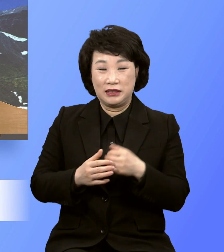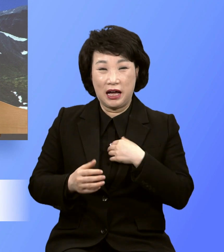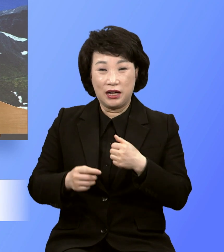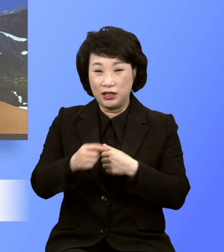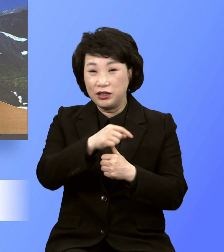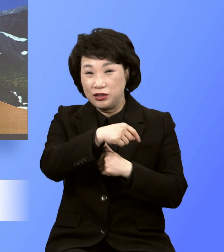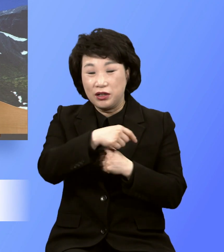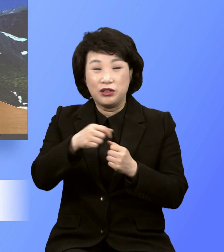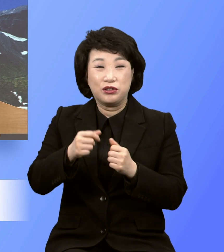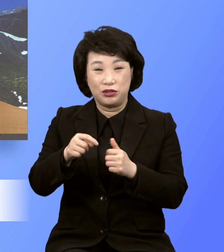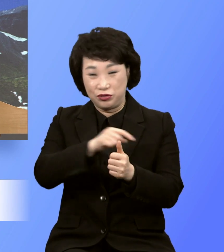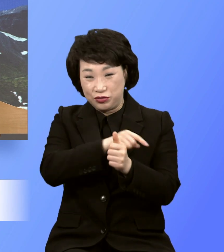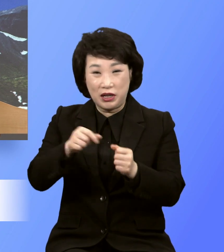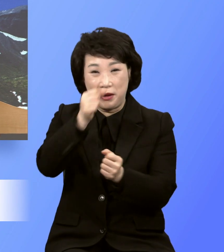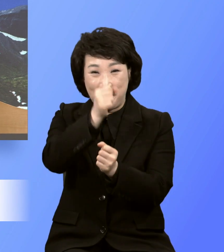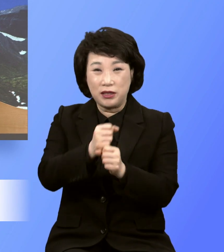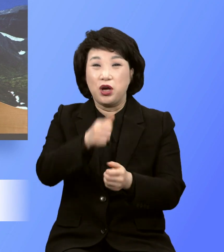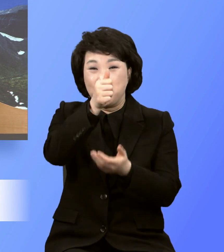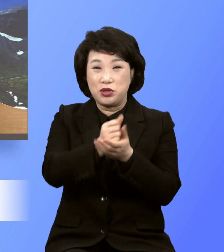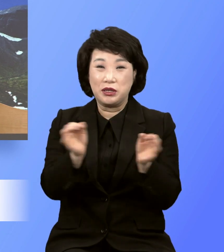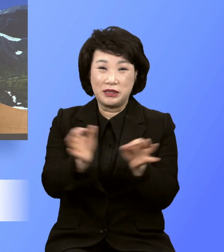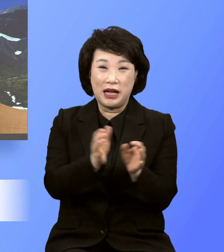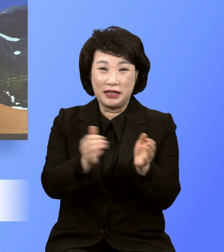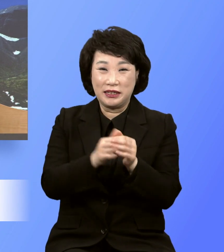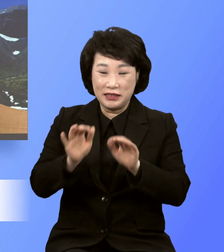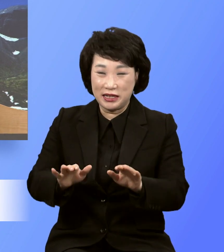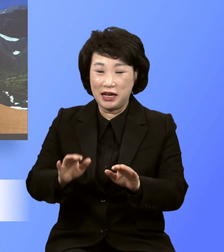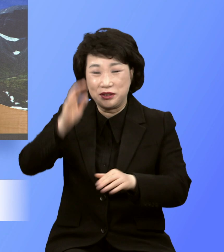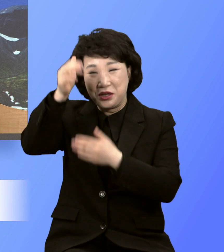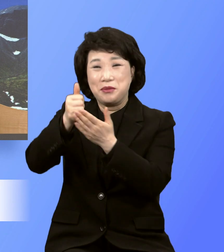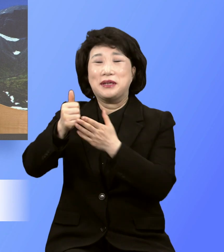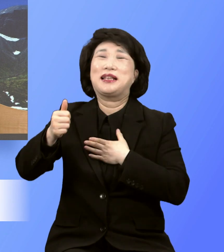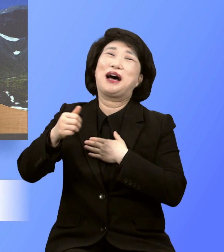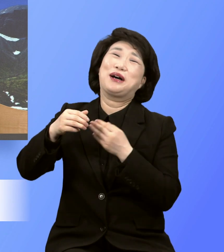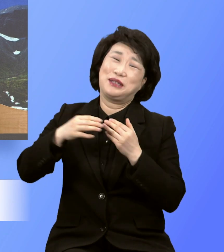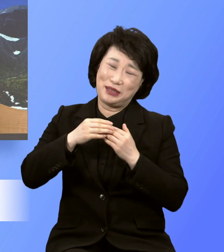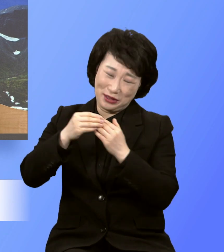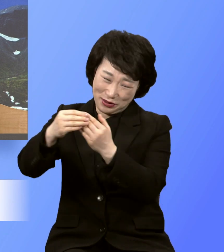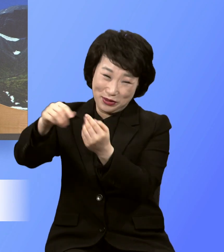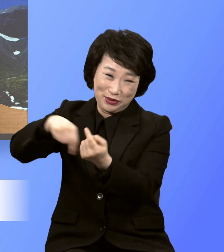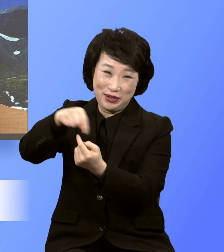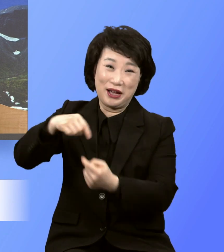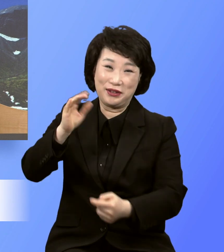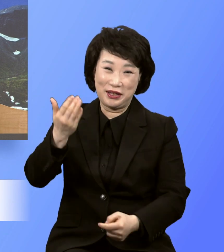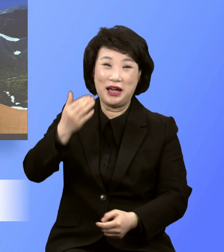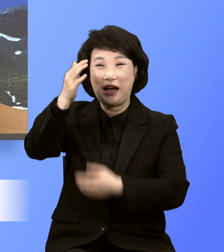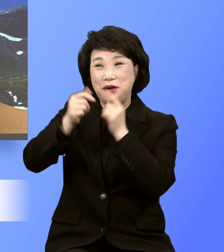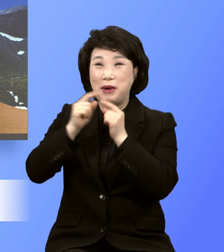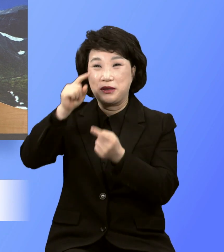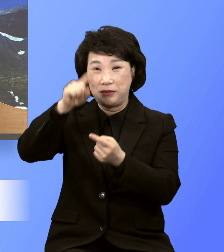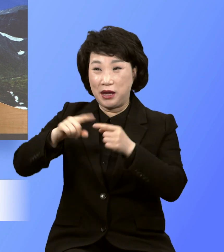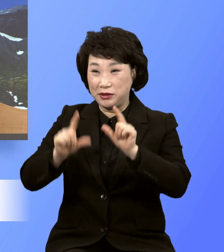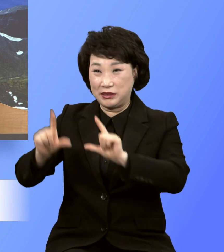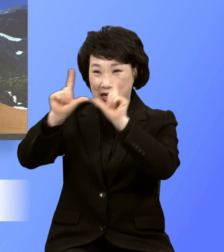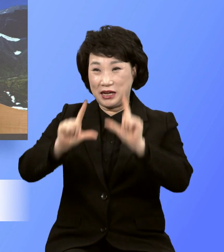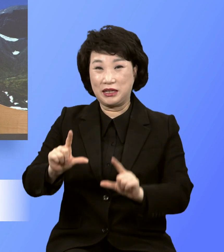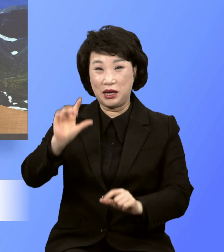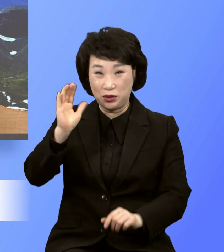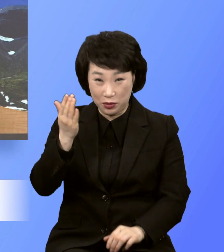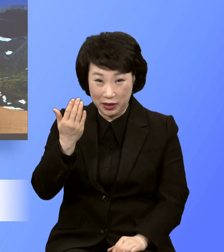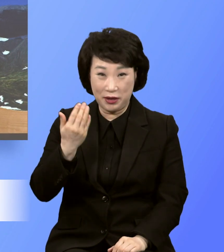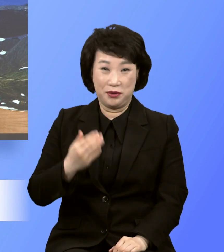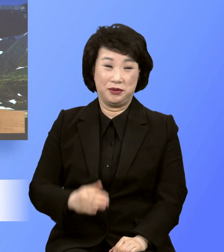죄는 도말되었고 오직 성령이 그를 정형하게 되고 하나님 말씀대로 살아가게 된다